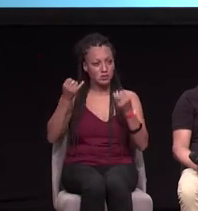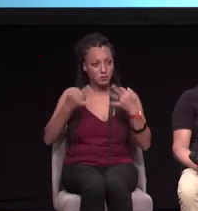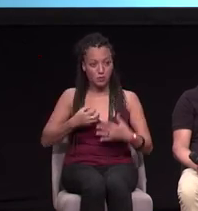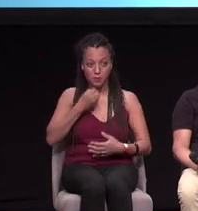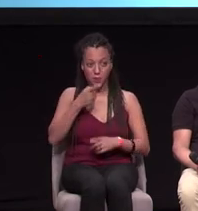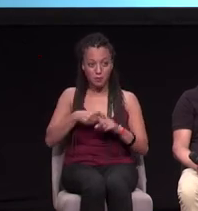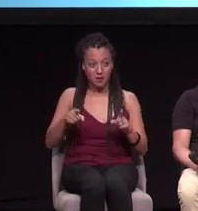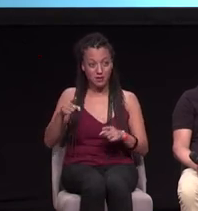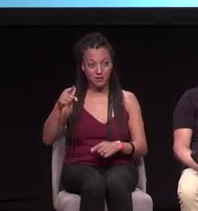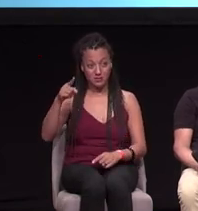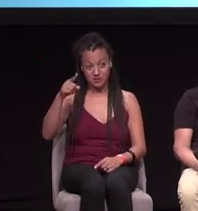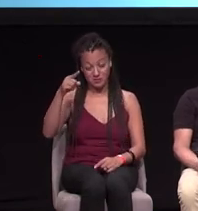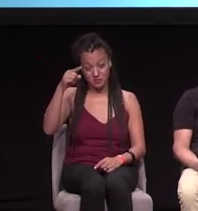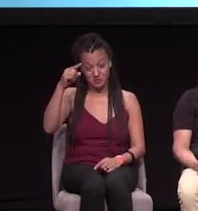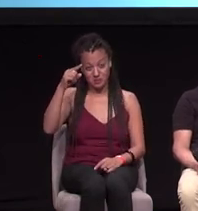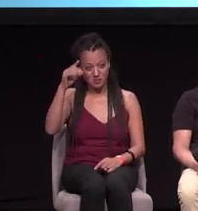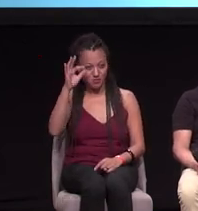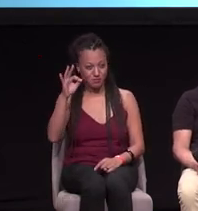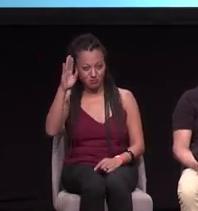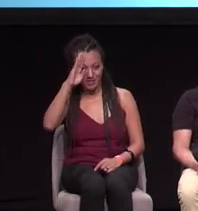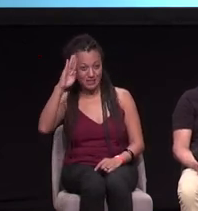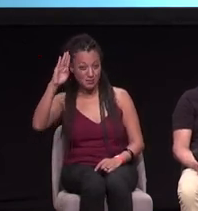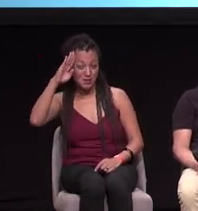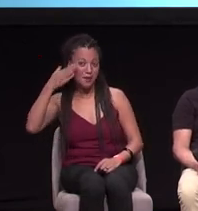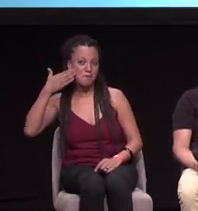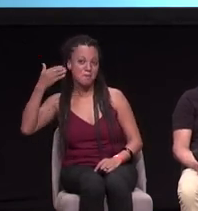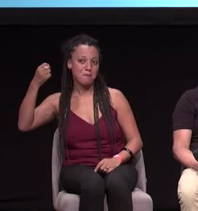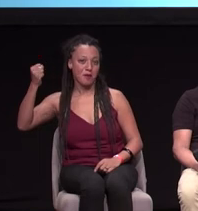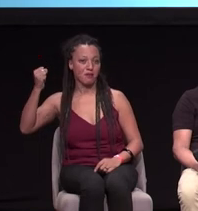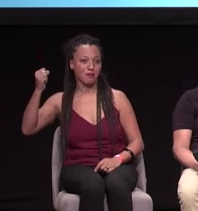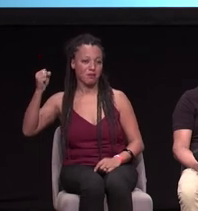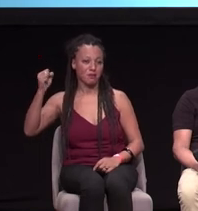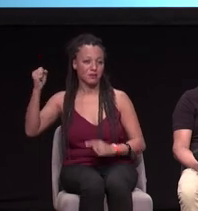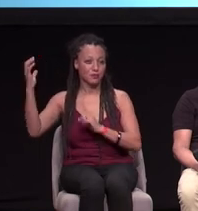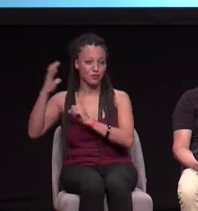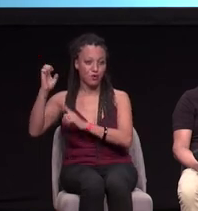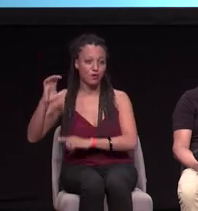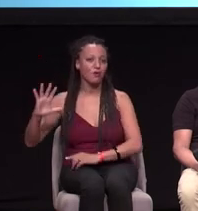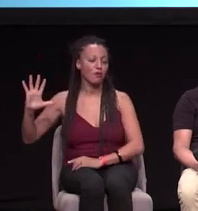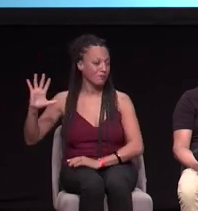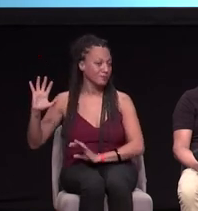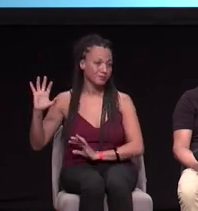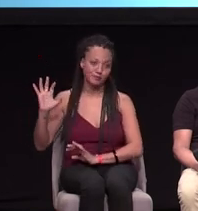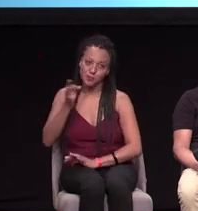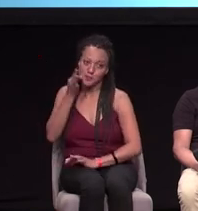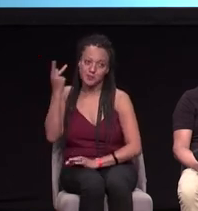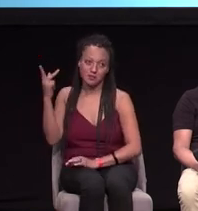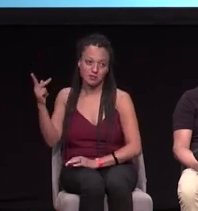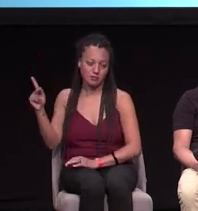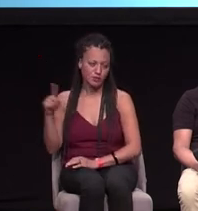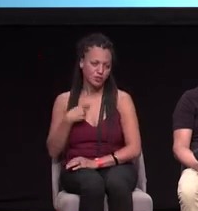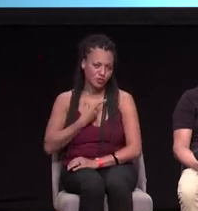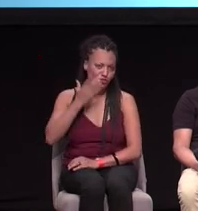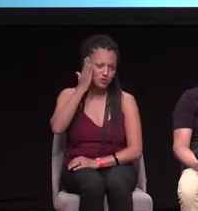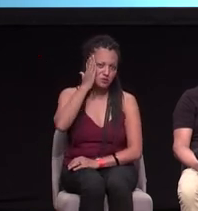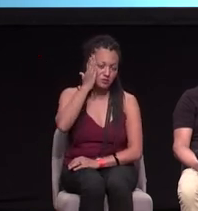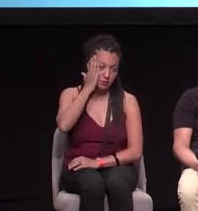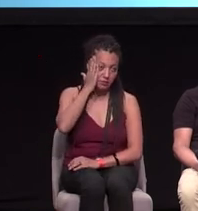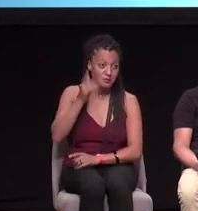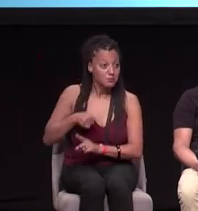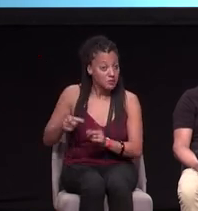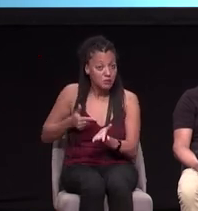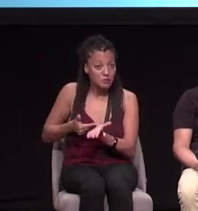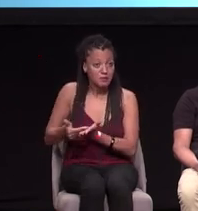academia branco ou centrada né não tenhamos ilusões com relação a isso agora é o ponto de partida